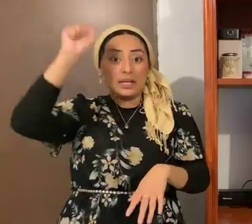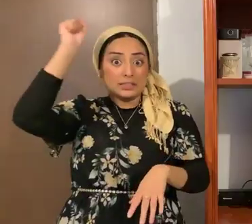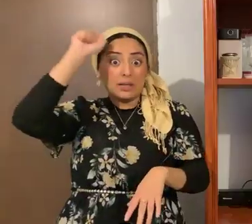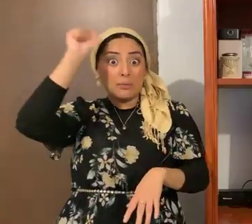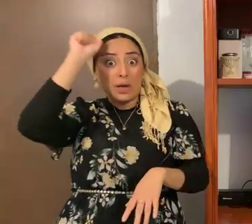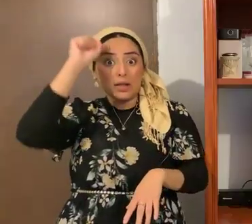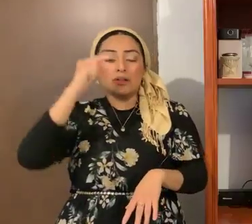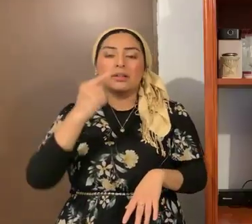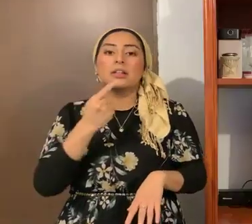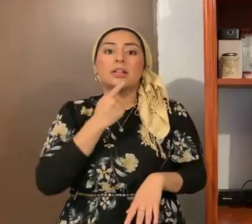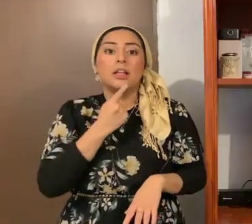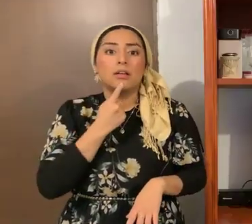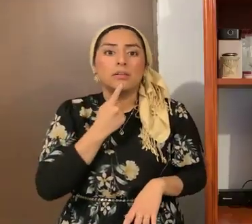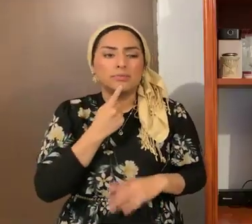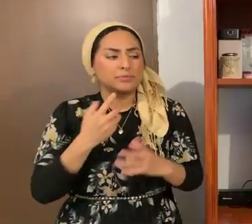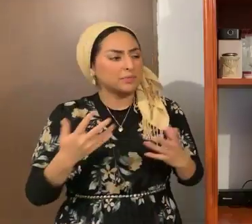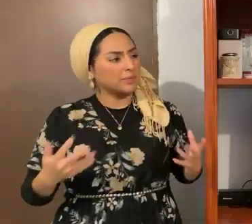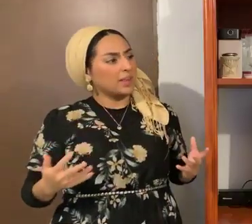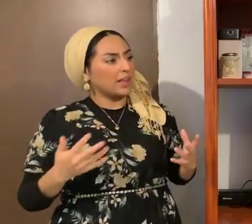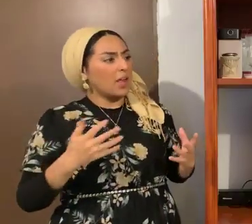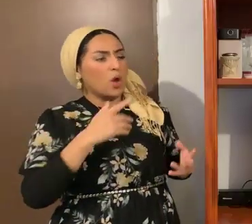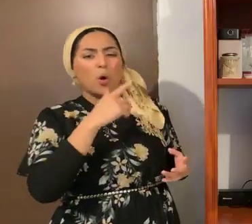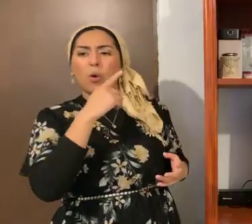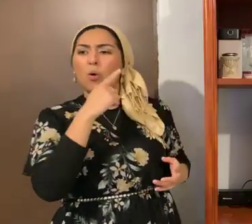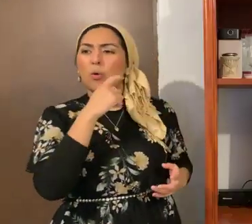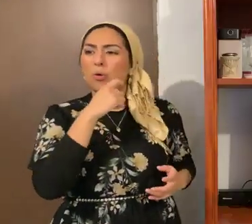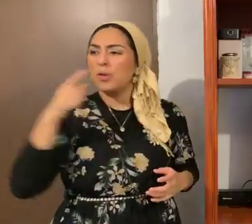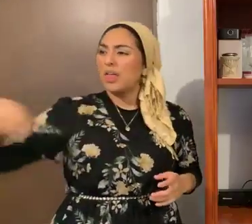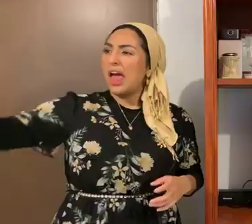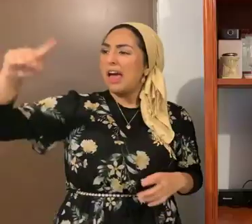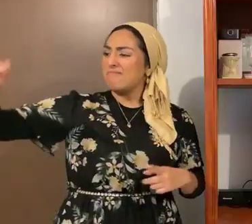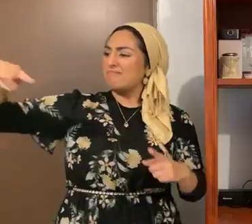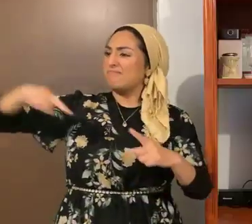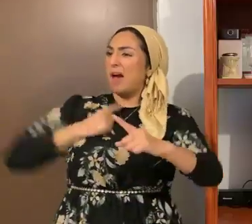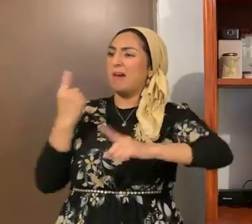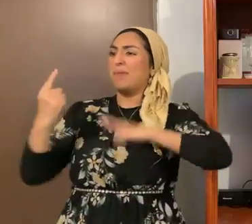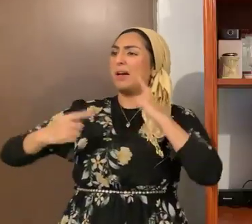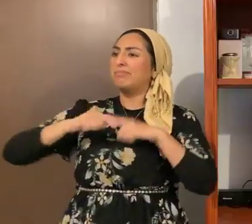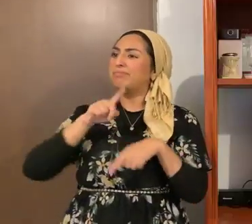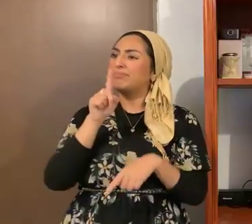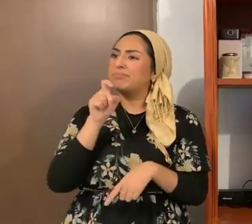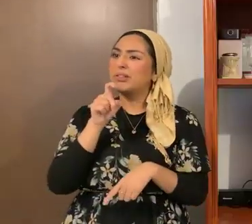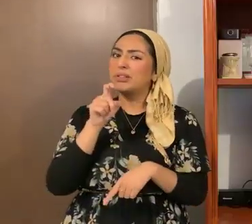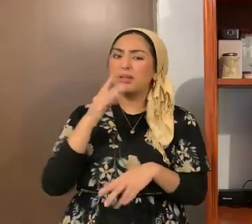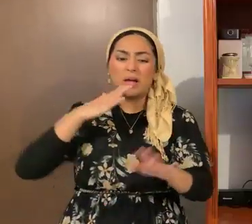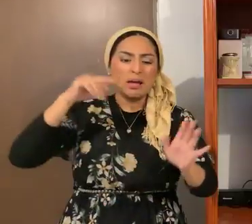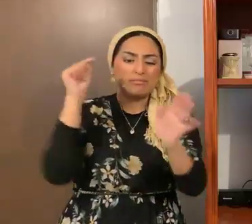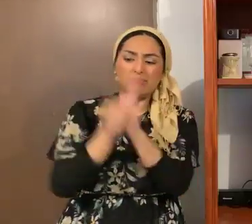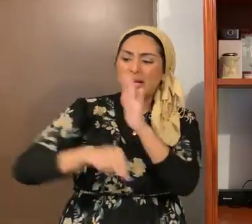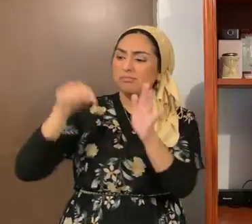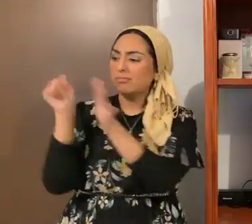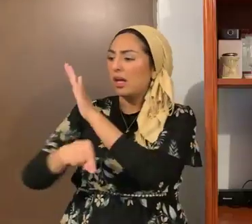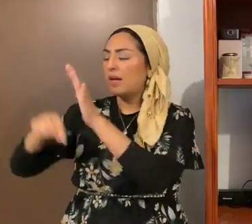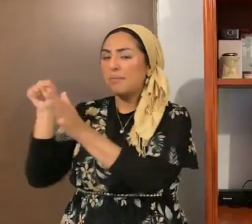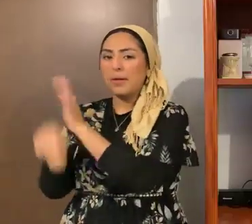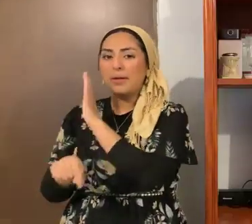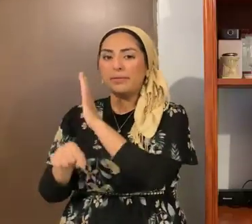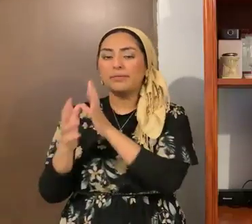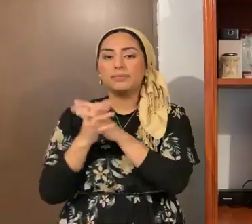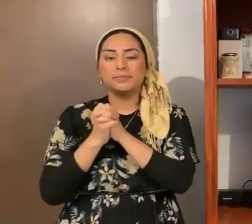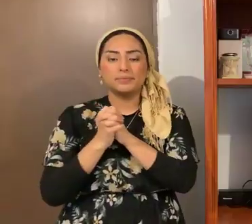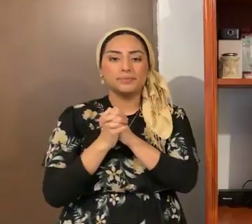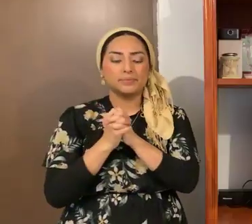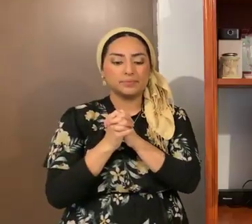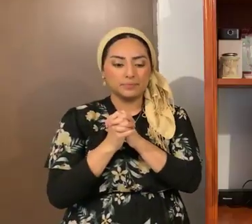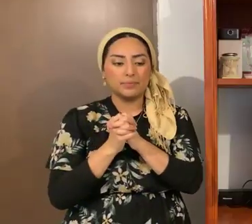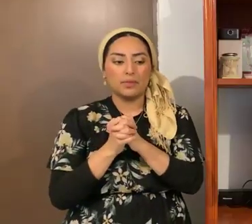¿ha de reinar Saúl sobre nosotros? Danos esos hombres y los mataremos. Ahora, ¿de qué se trata entonces la Haftarah? Vamos a ir, ahorita vamos